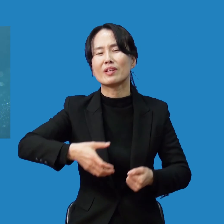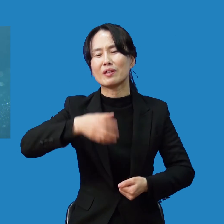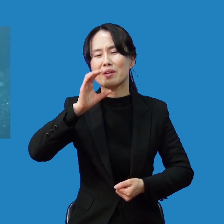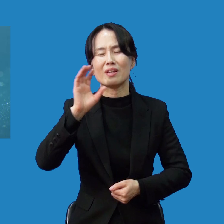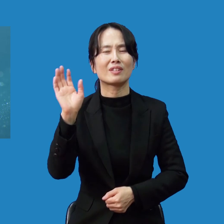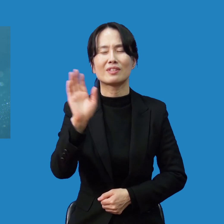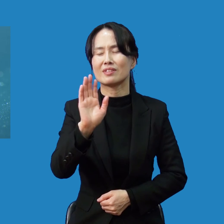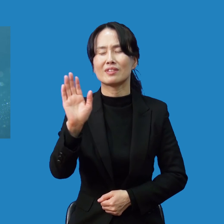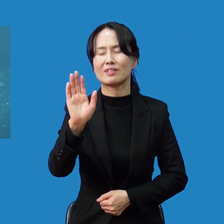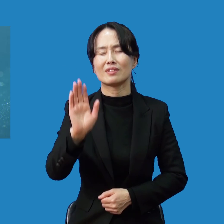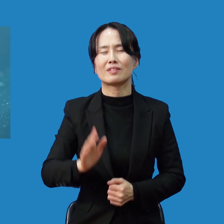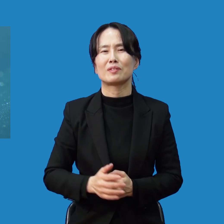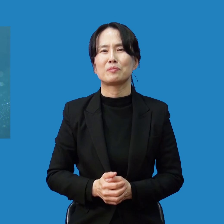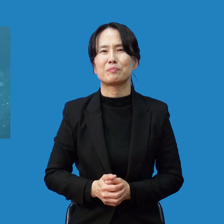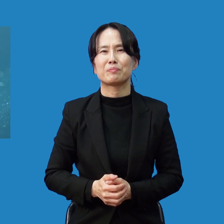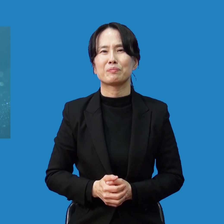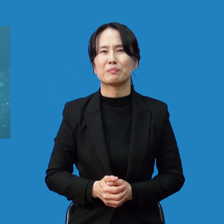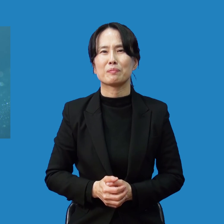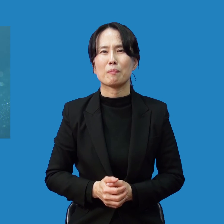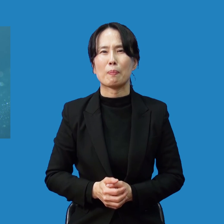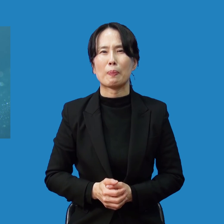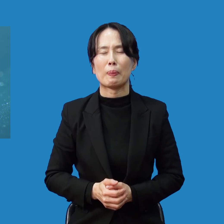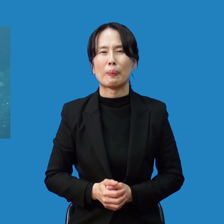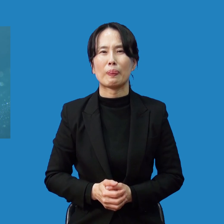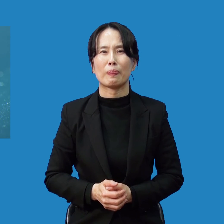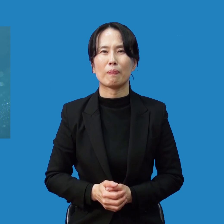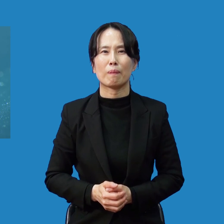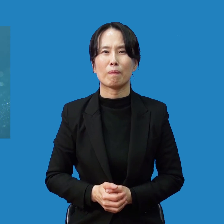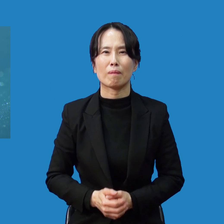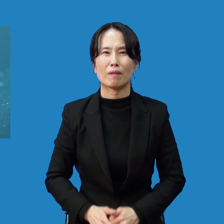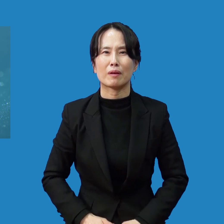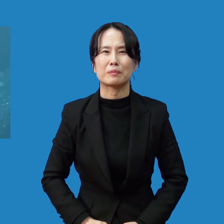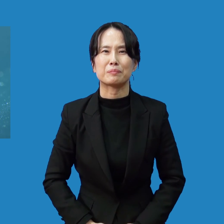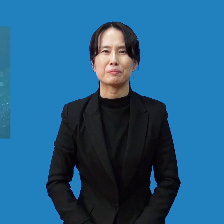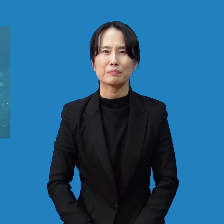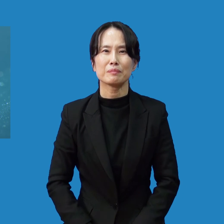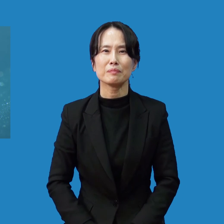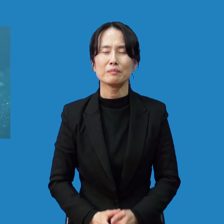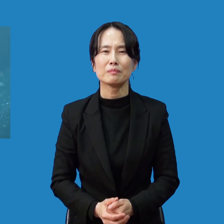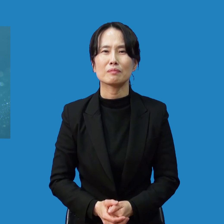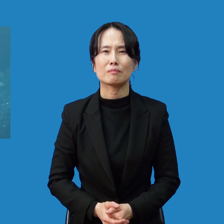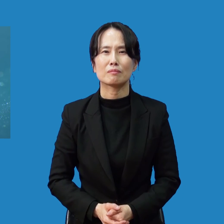그 무슨 위대한 일을 한 것처럼 얘기된 그런 것도 아니고, 그건 당연한 거죠.